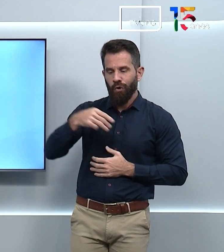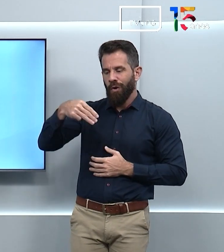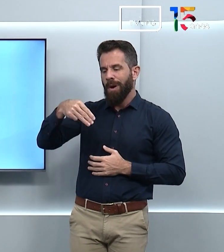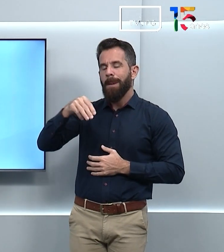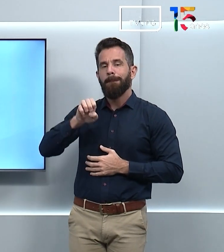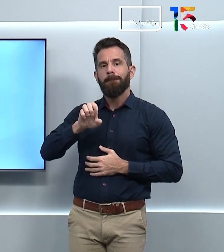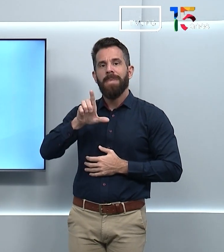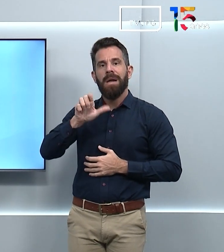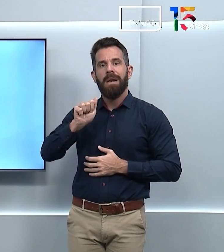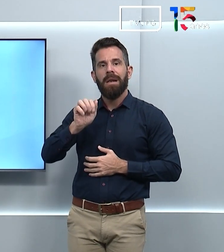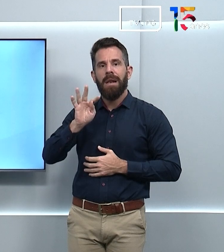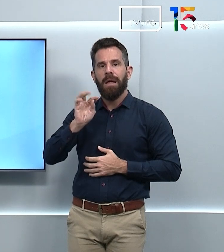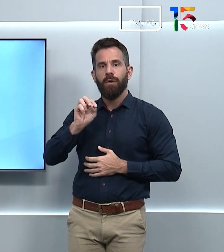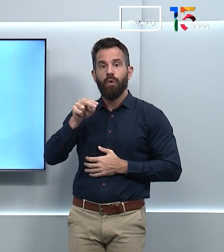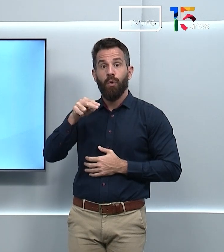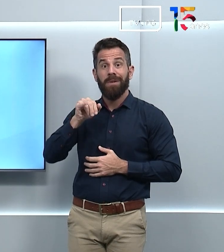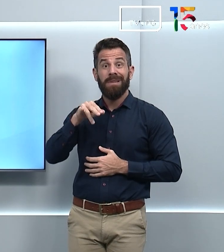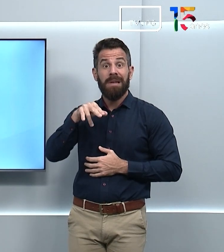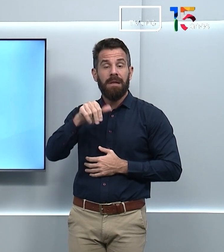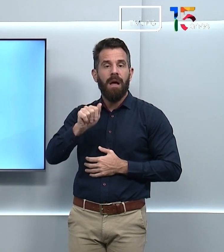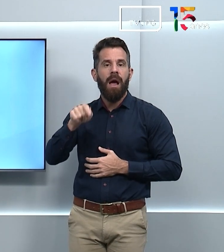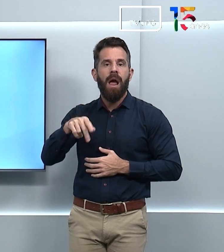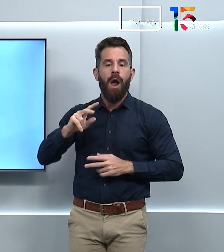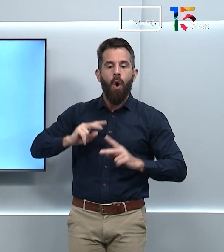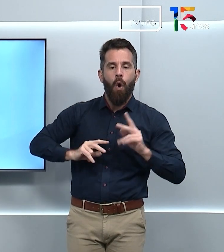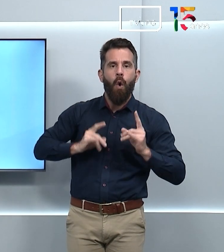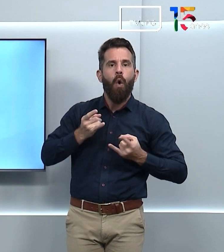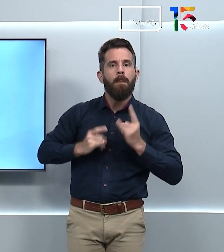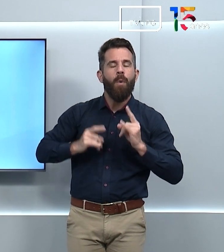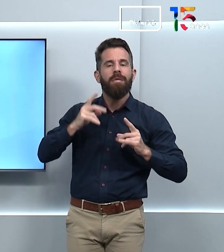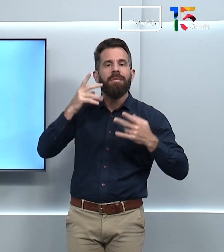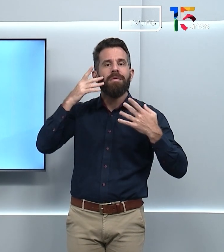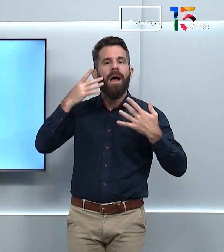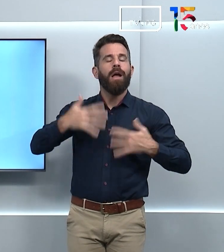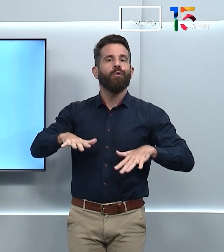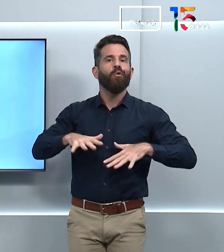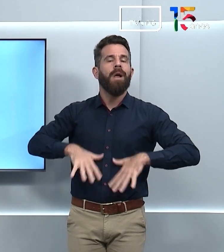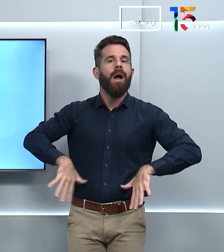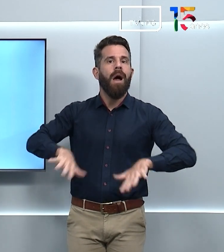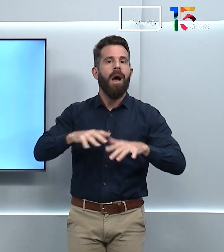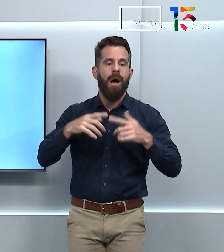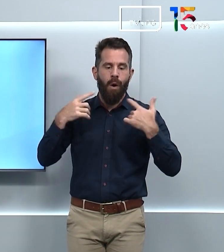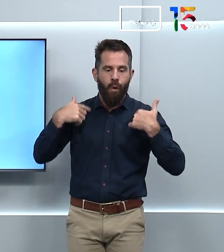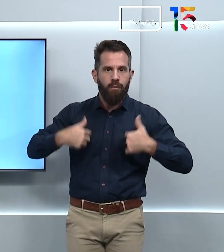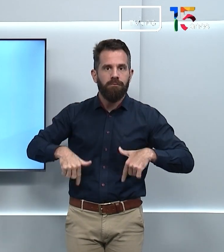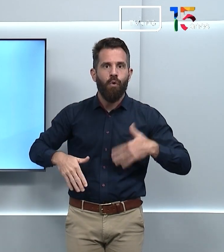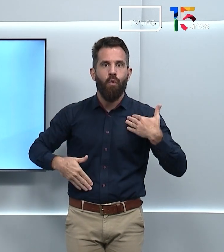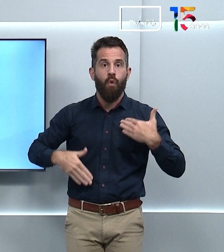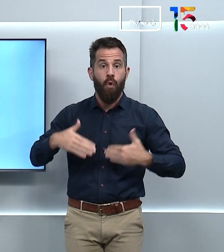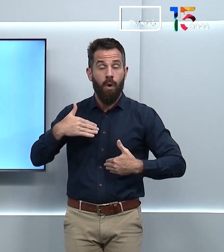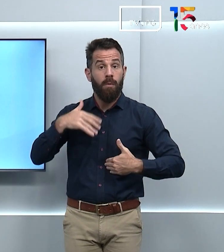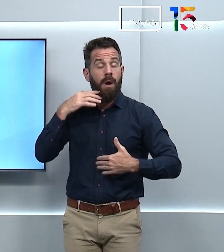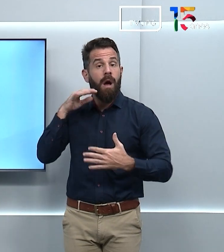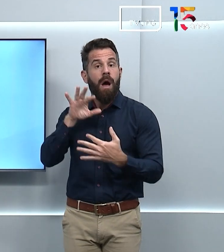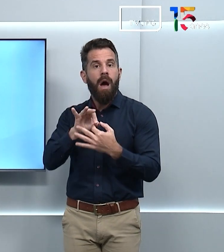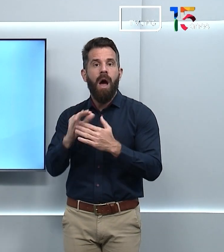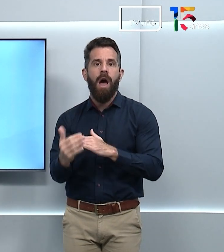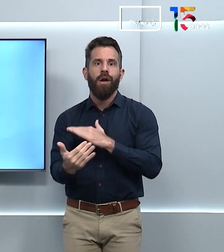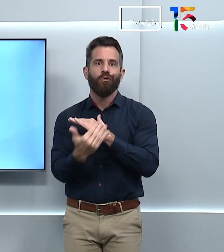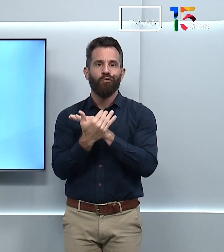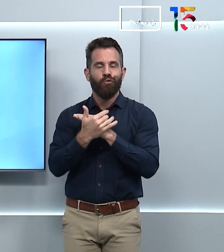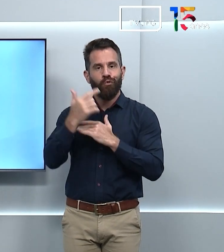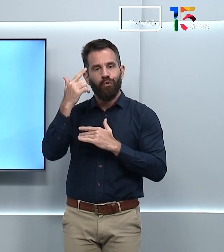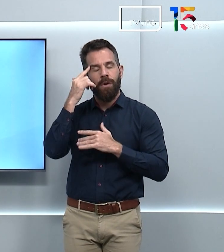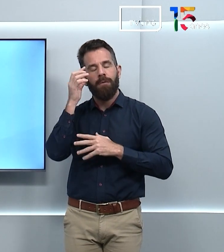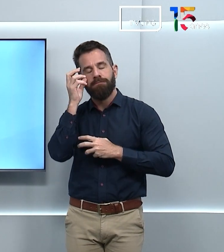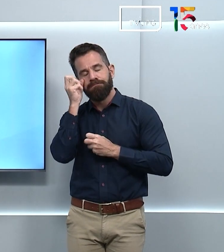natural produzido pelo corpo humano e responsável por regular o ciclo do sono. A liberação dele aumenta à noite